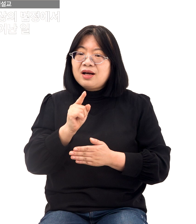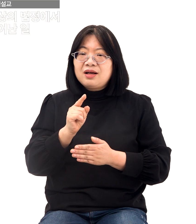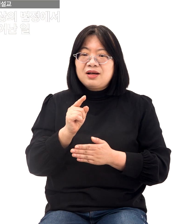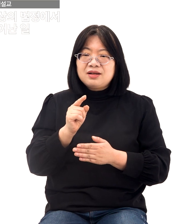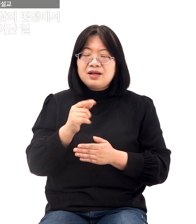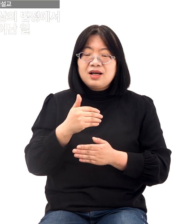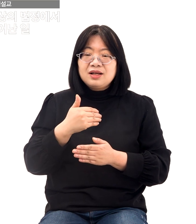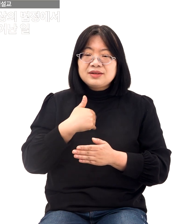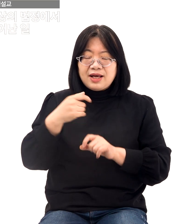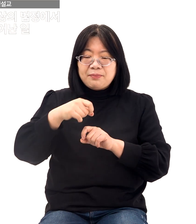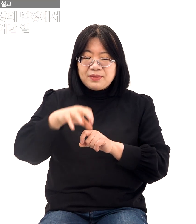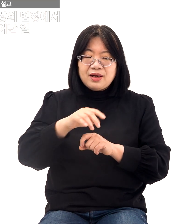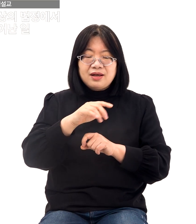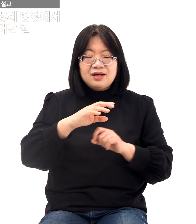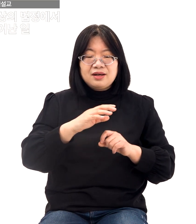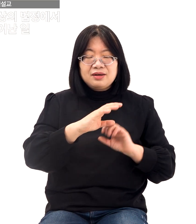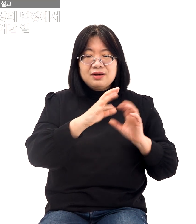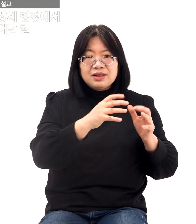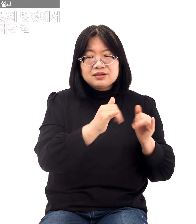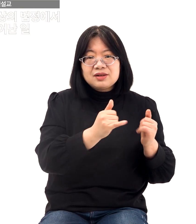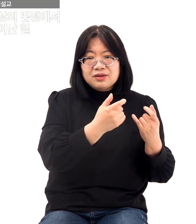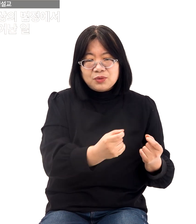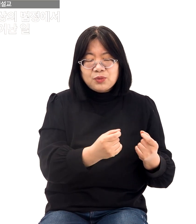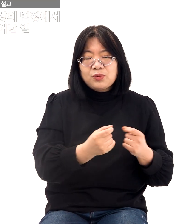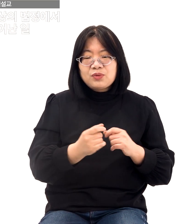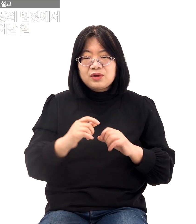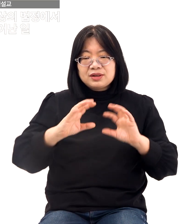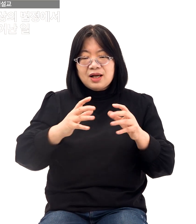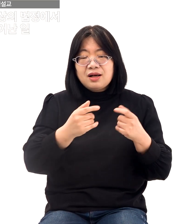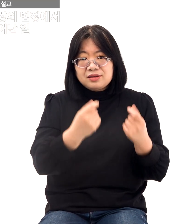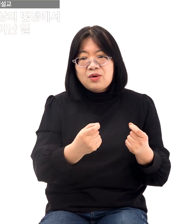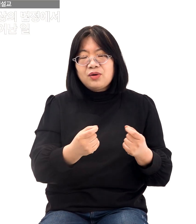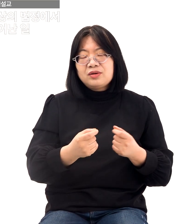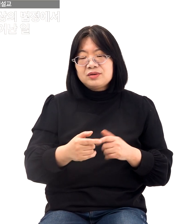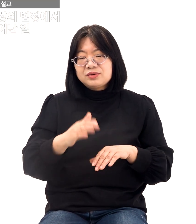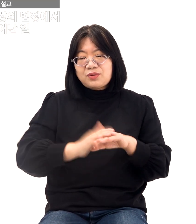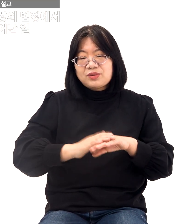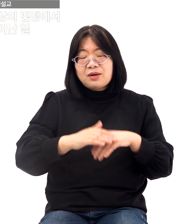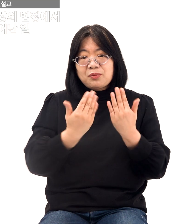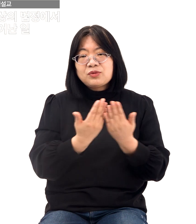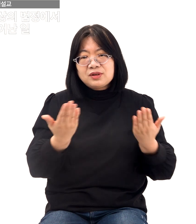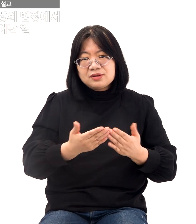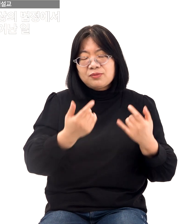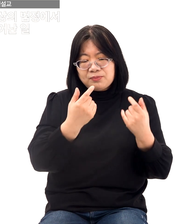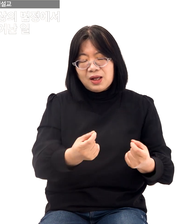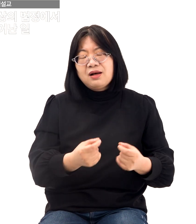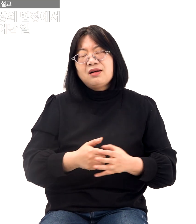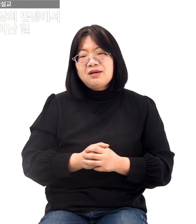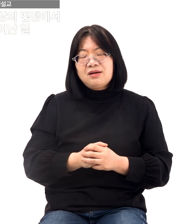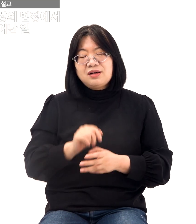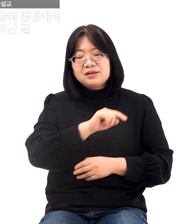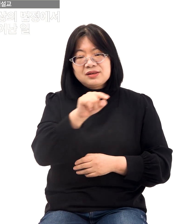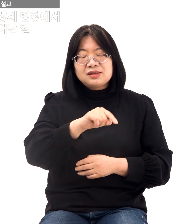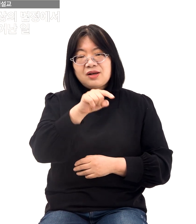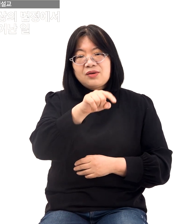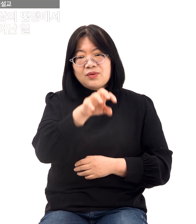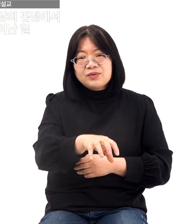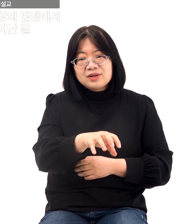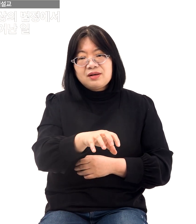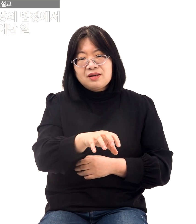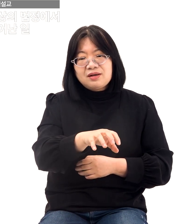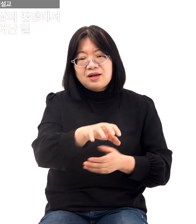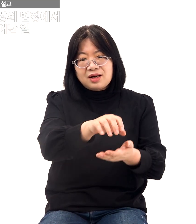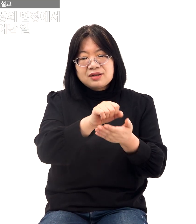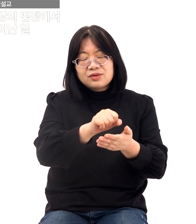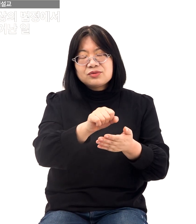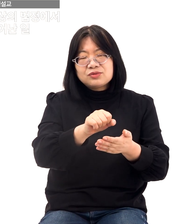이 백성이 그러하고 이 나라가 그러하고 그들의 손의 모든 일도 그러하고 그들이 거기에서 드리는